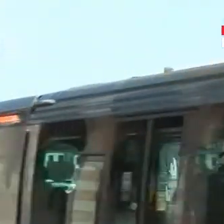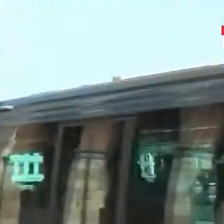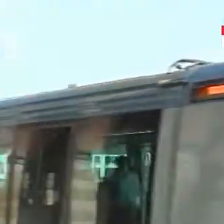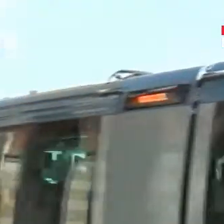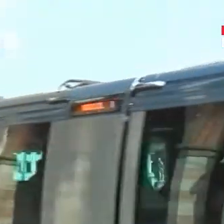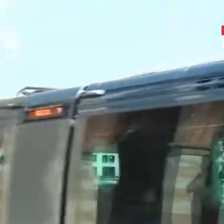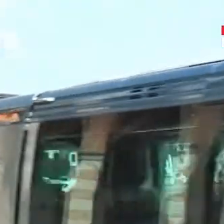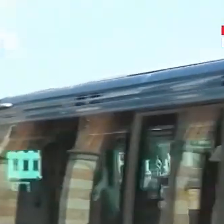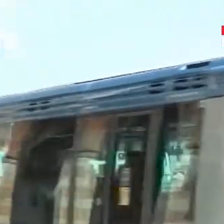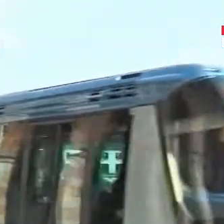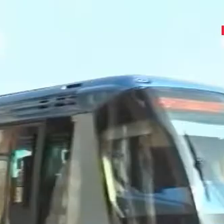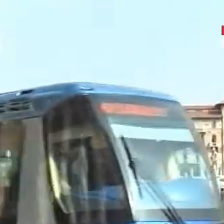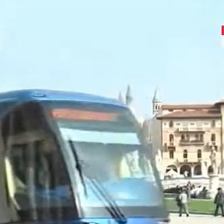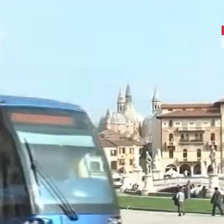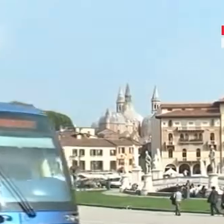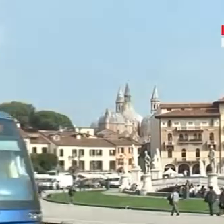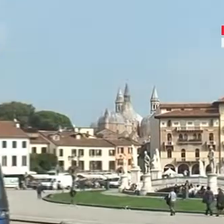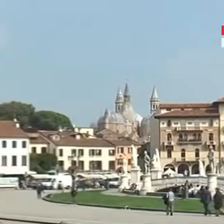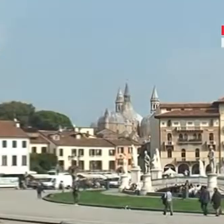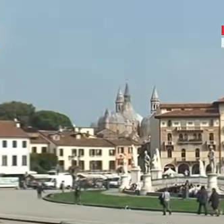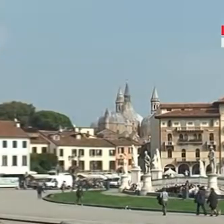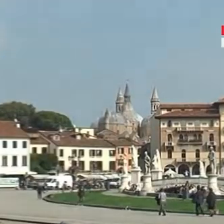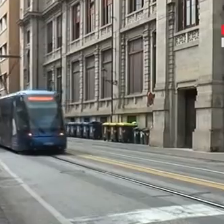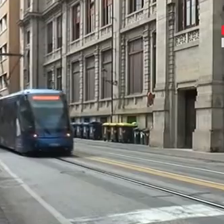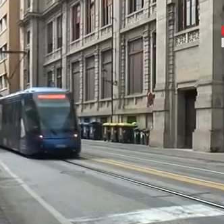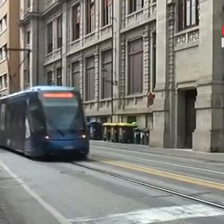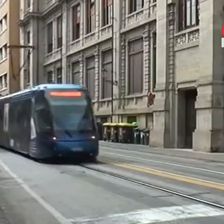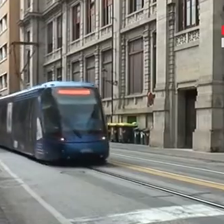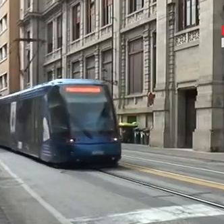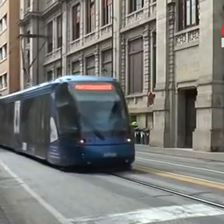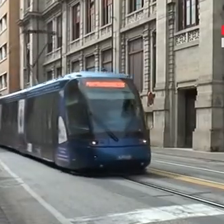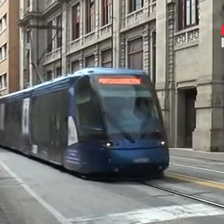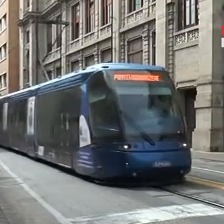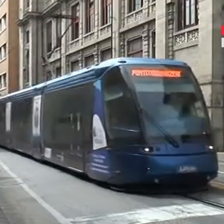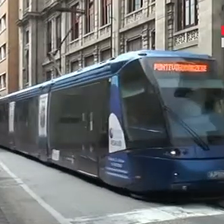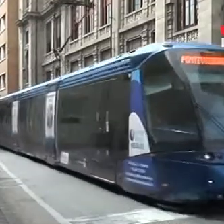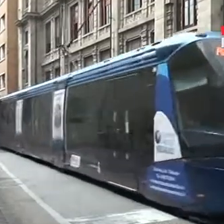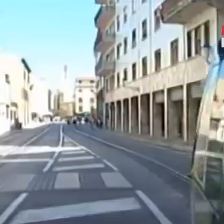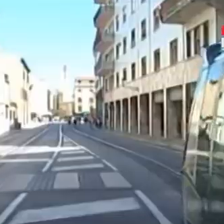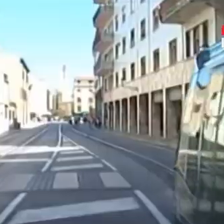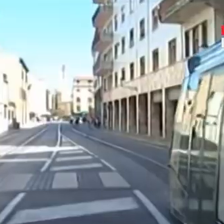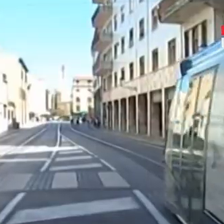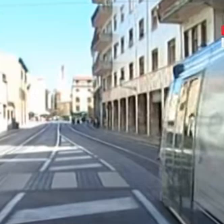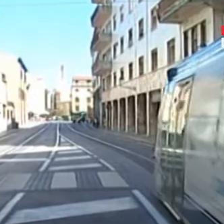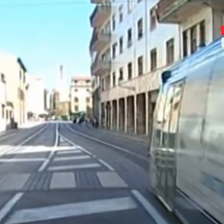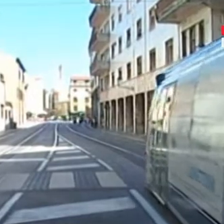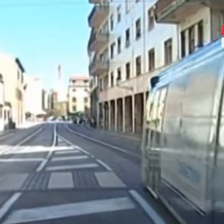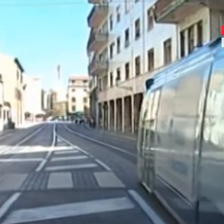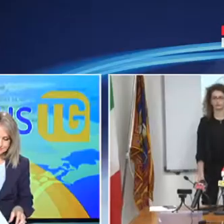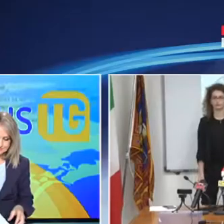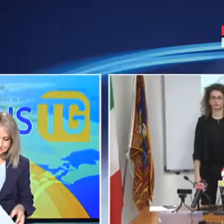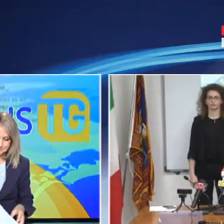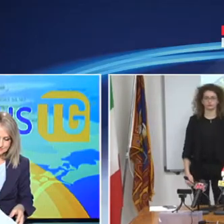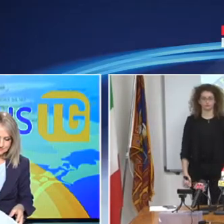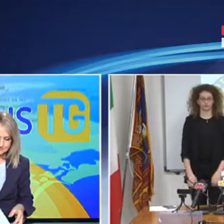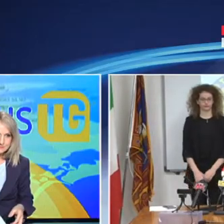Ancora un passo in avanti verso la realizzazione della nuova linea del tram che collegherà la stazione con il quartiere di Volta Barozzo. La giunta ha approvato il